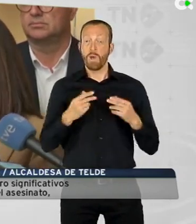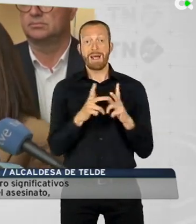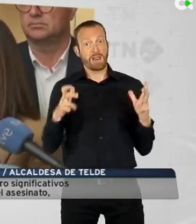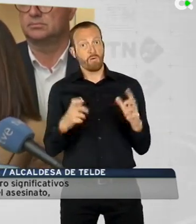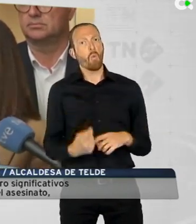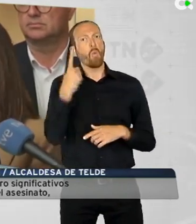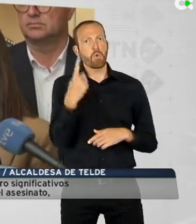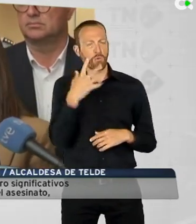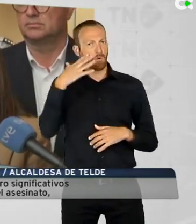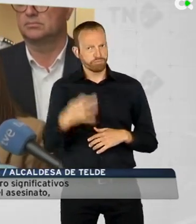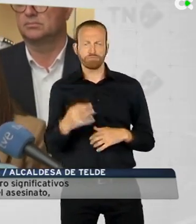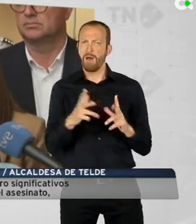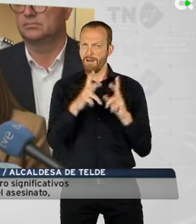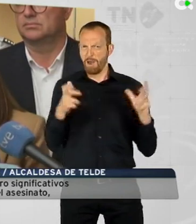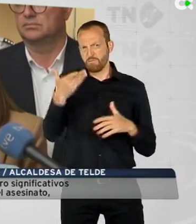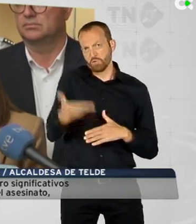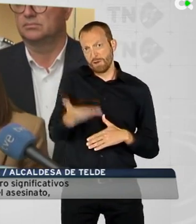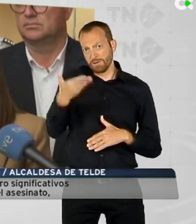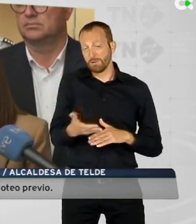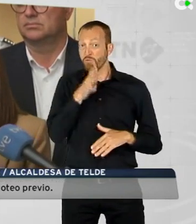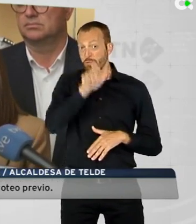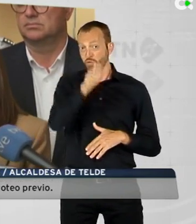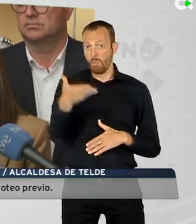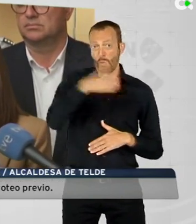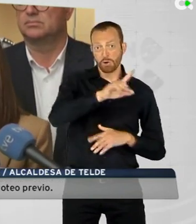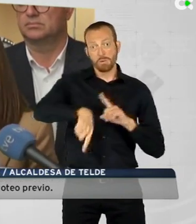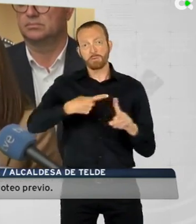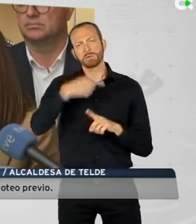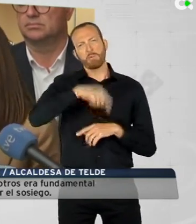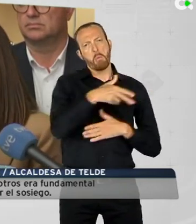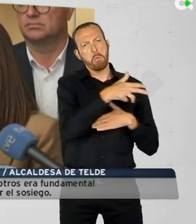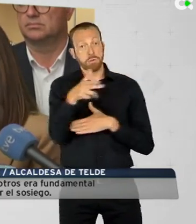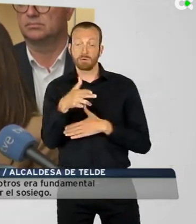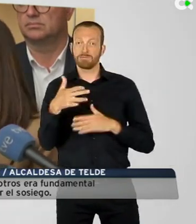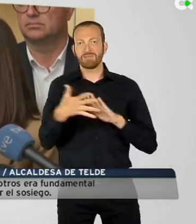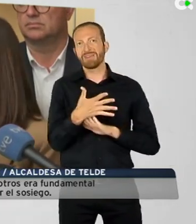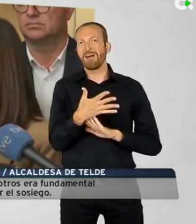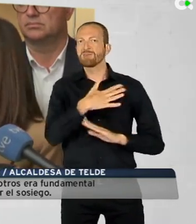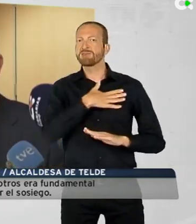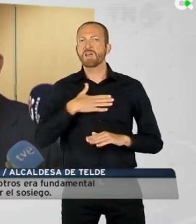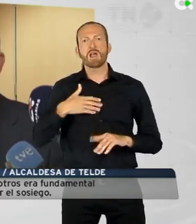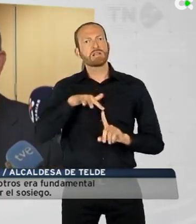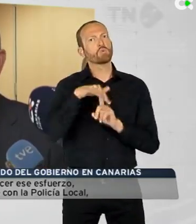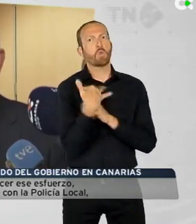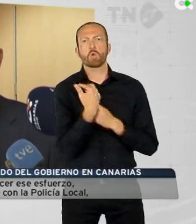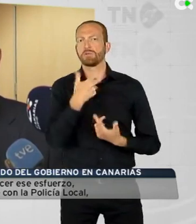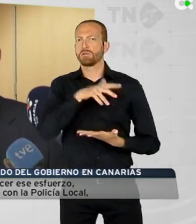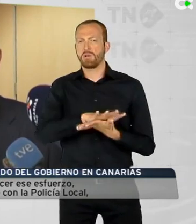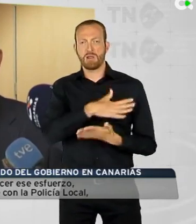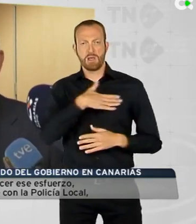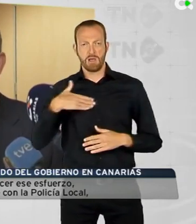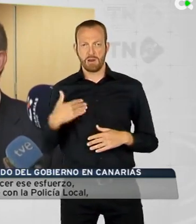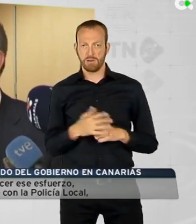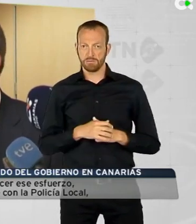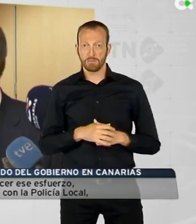puntuales, pero tan significativo no solo el asesinato, sino el tiroteo previo. Entonces, para nosotros era fundamental recuperar el sosiego. Se trata